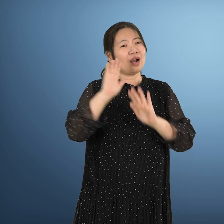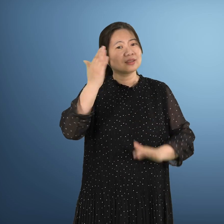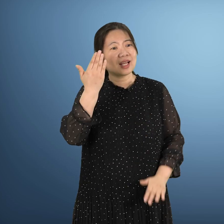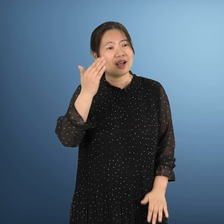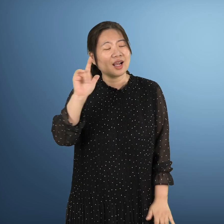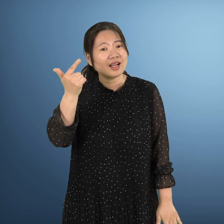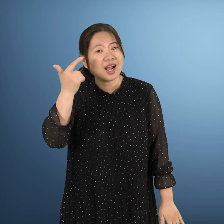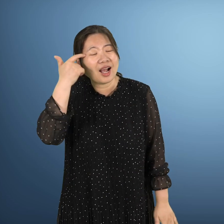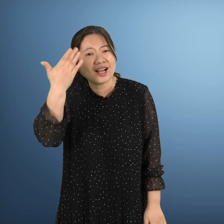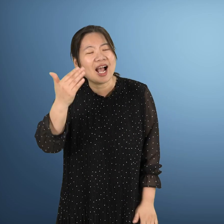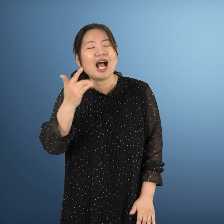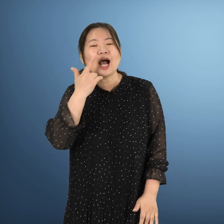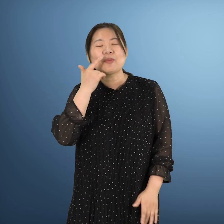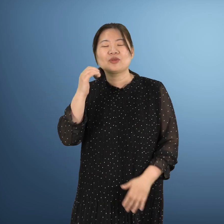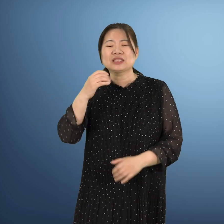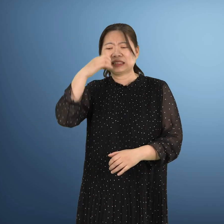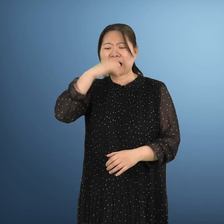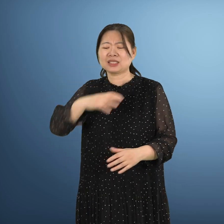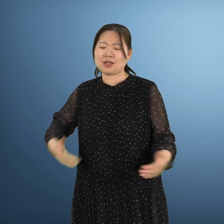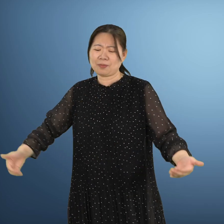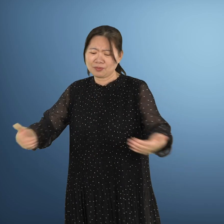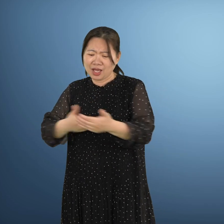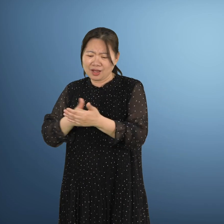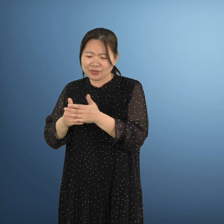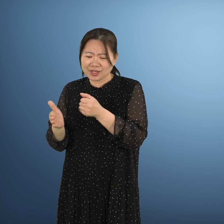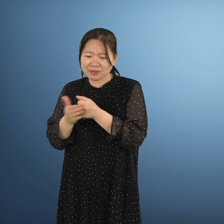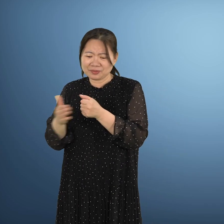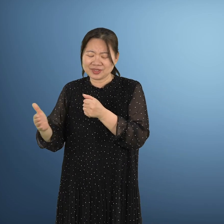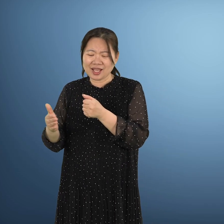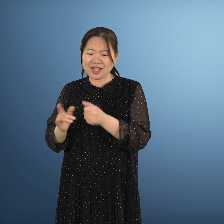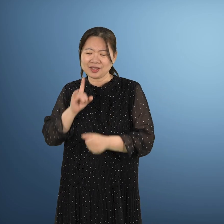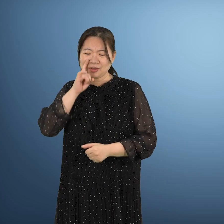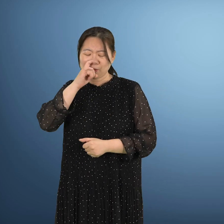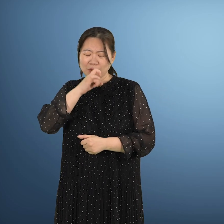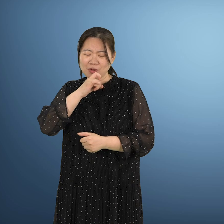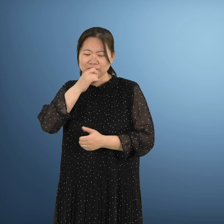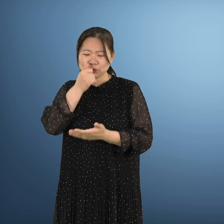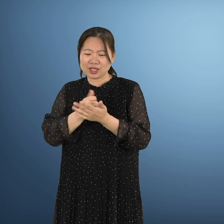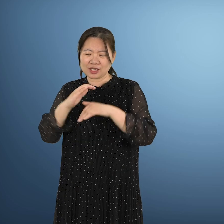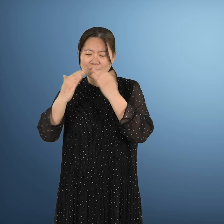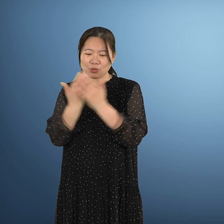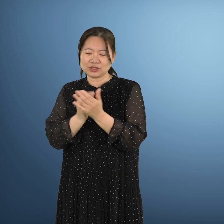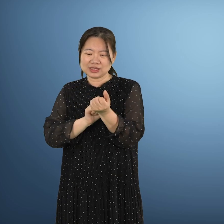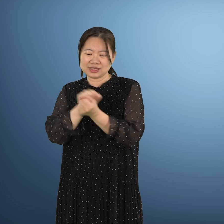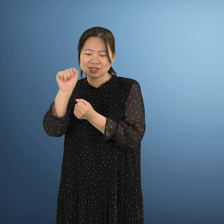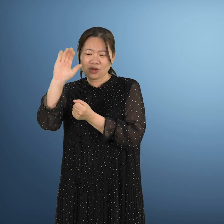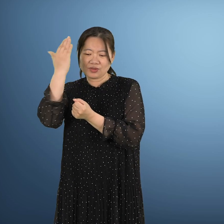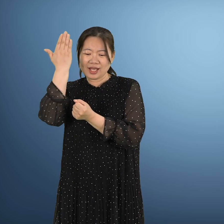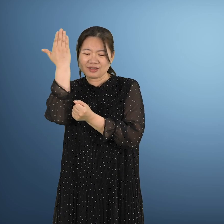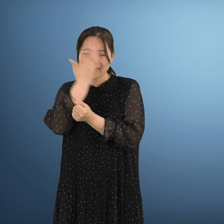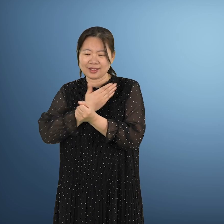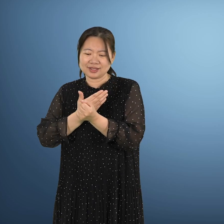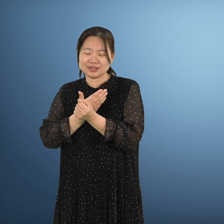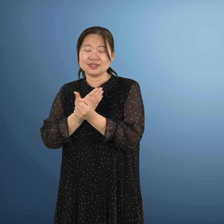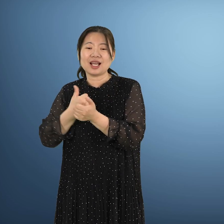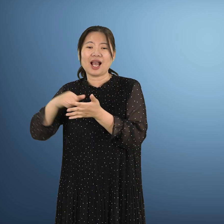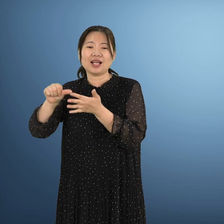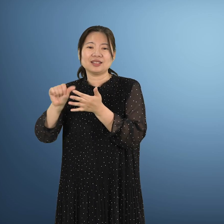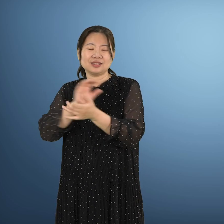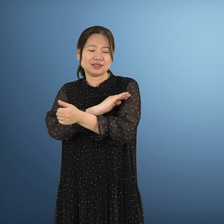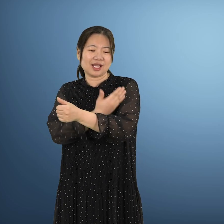아버지께서 그냥 안아주시니까 온전해진 거예요. 다시 아들로서 지위가 회복이